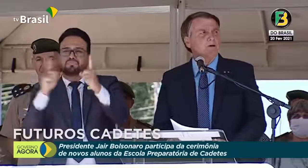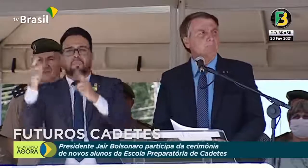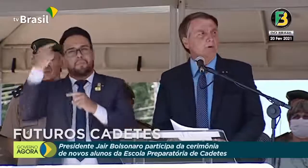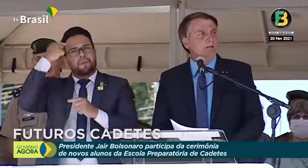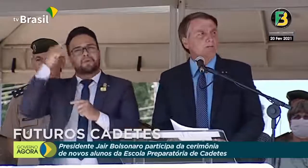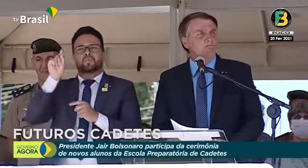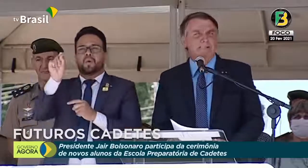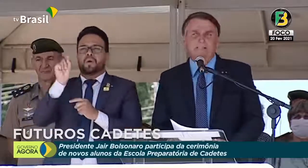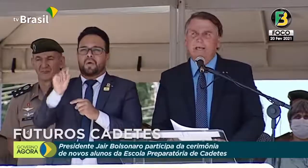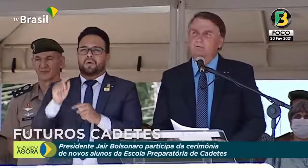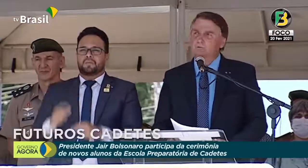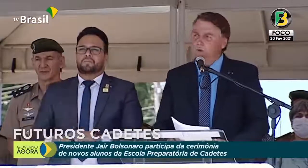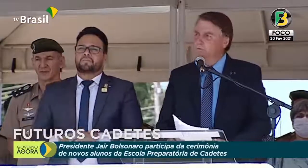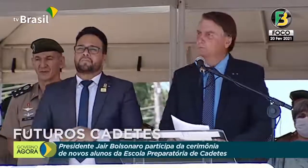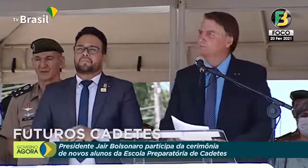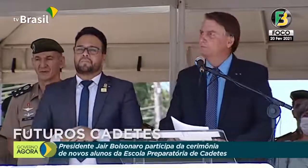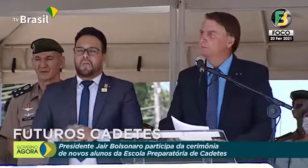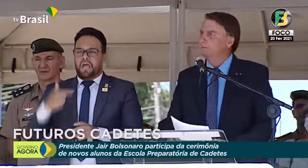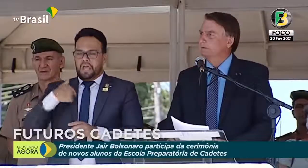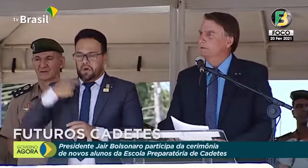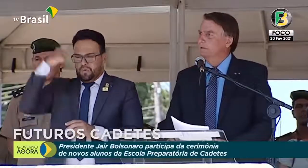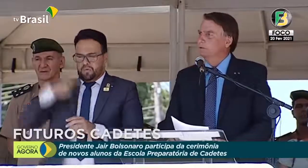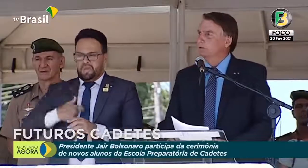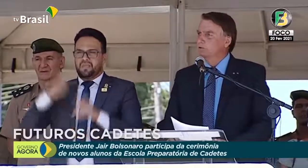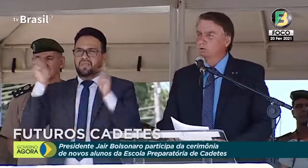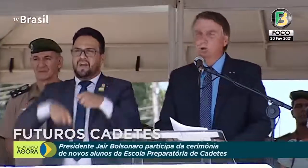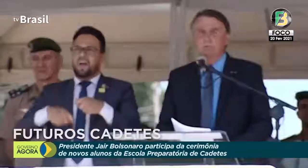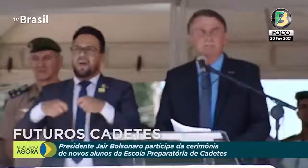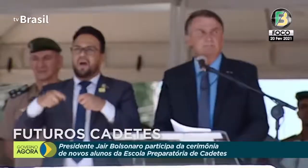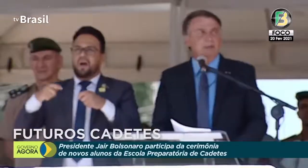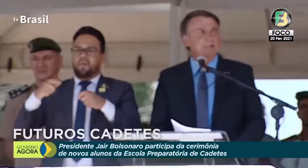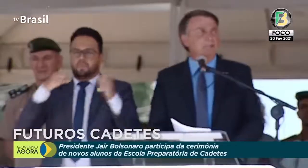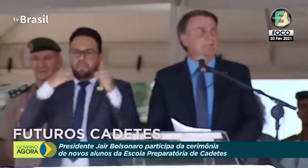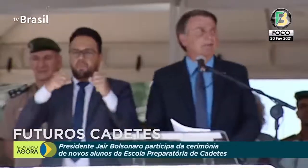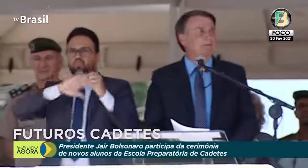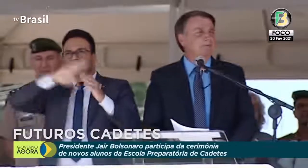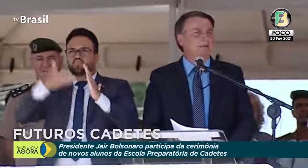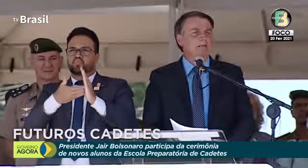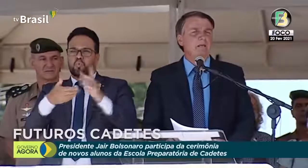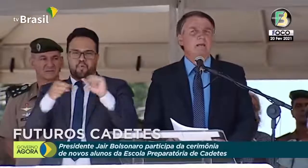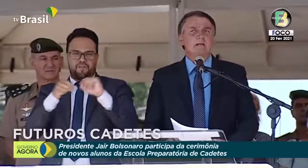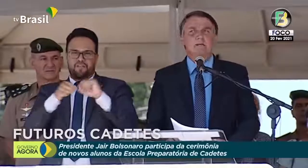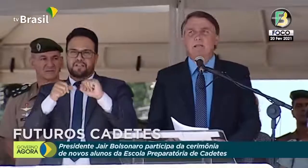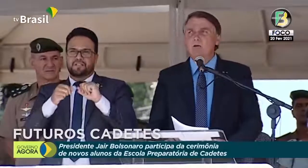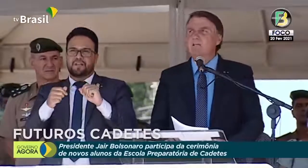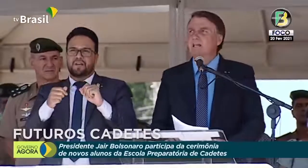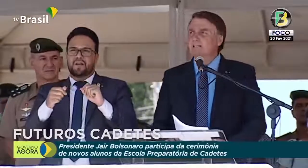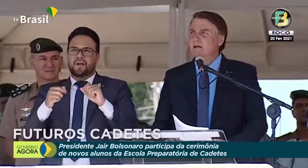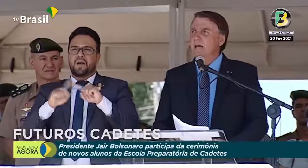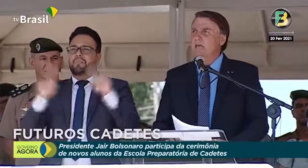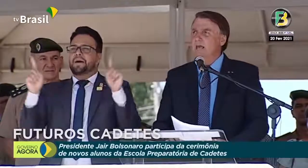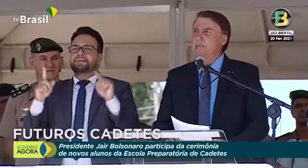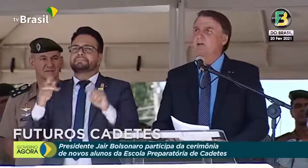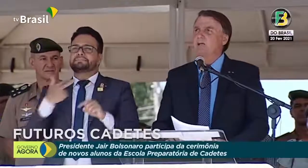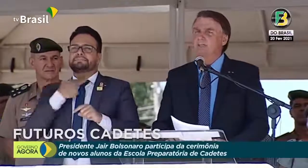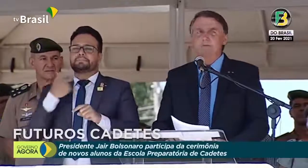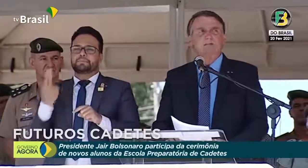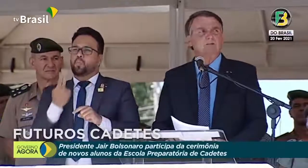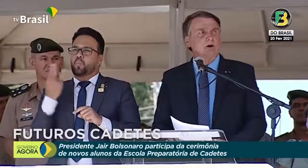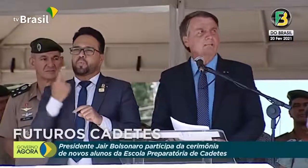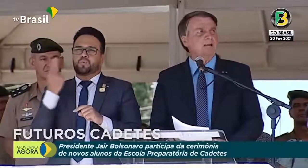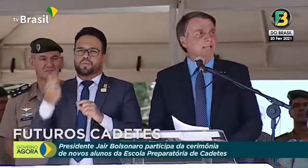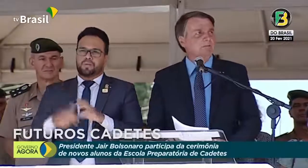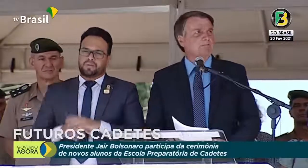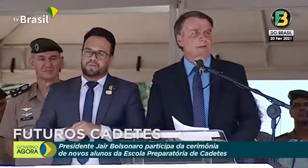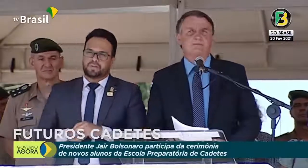eu posso fazer tudo. Se tudo tivesse que depender de mim, não seria esse o